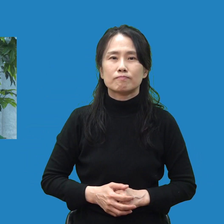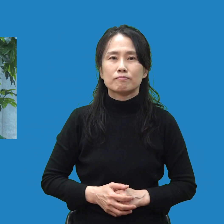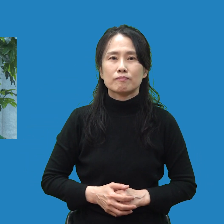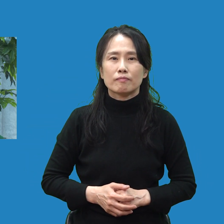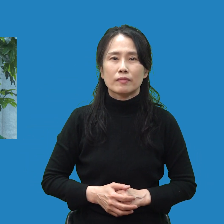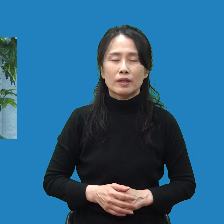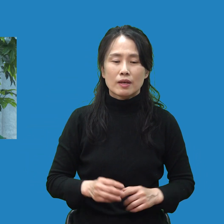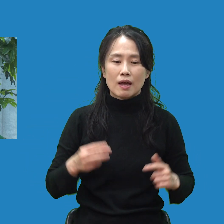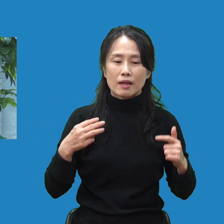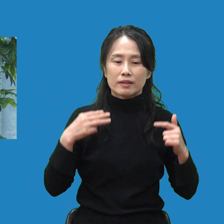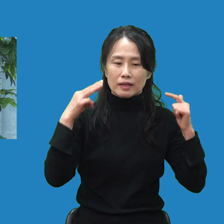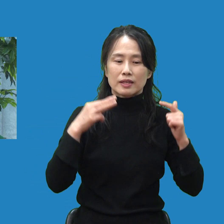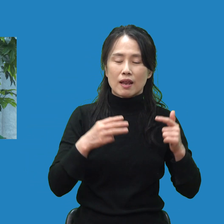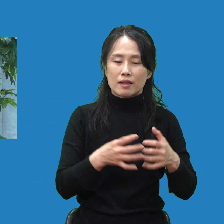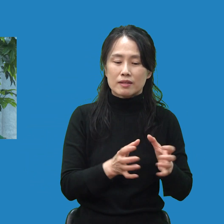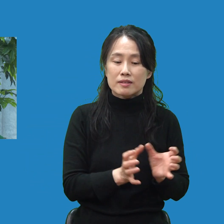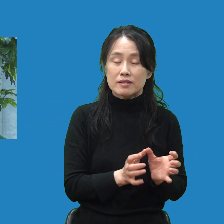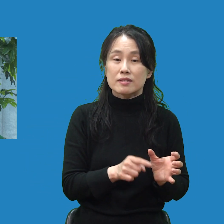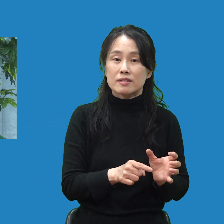나사렛 사람들은 예수님을 막